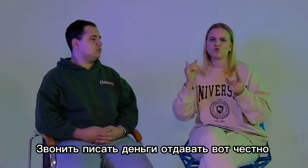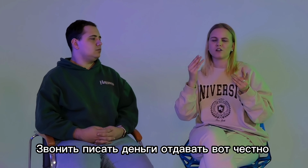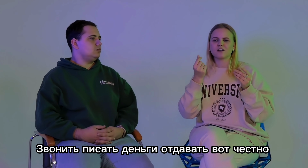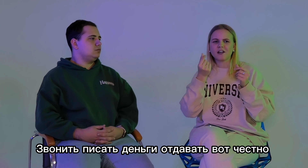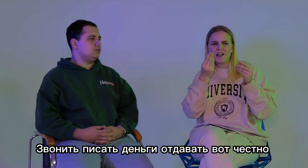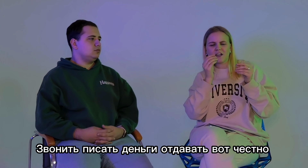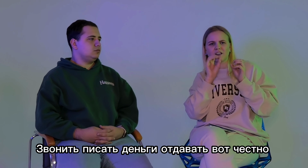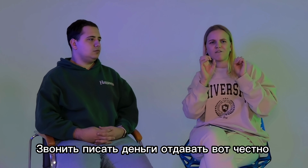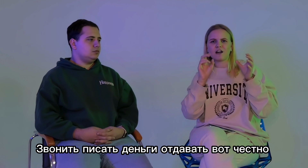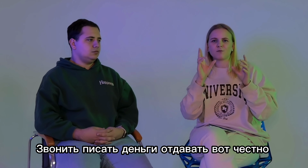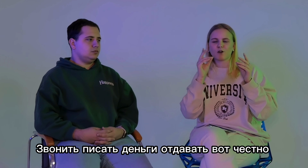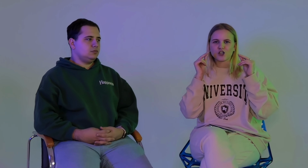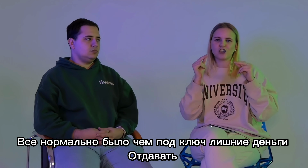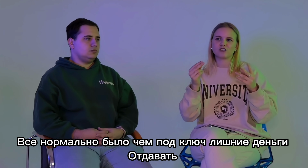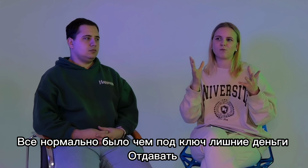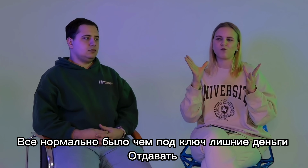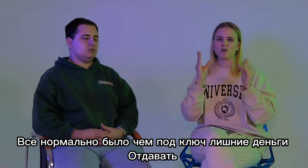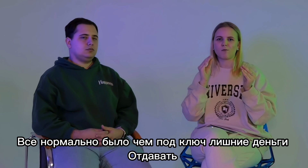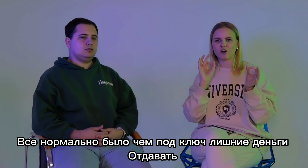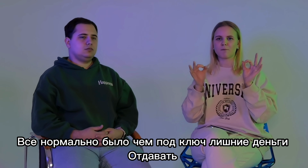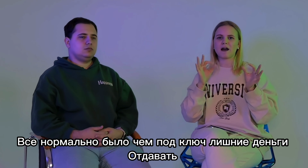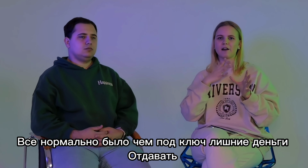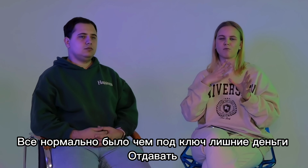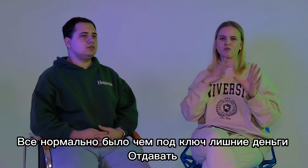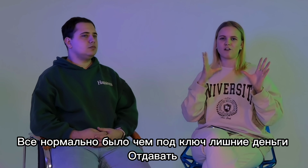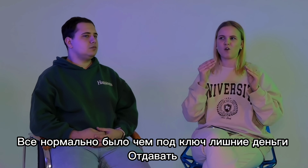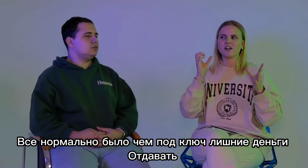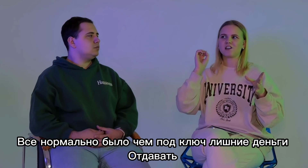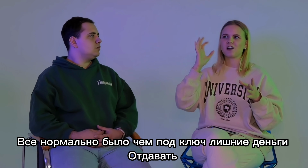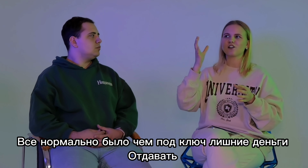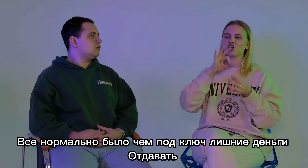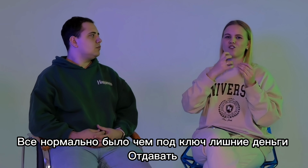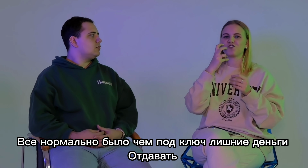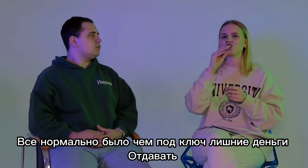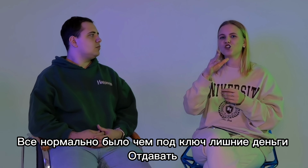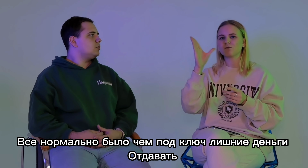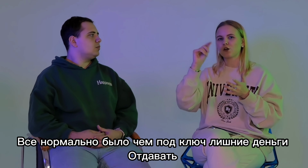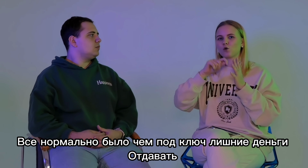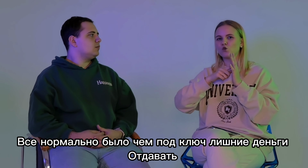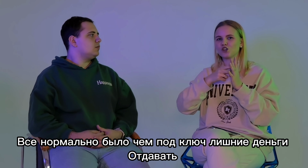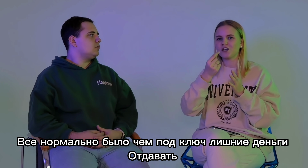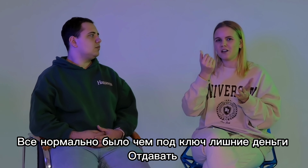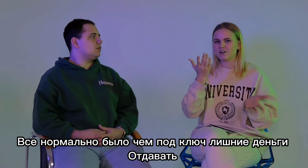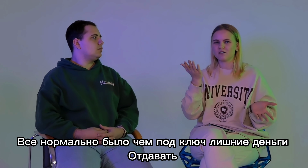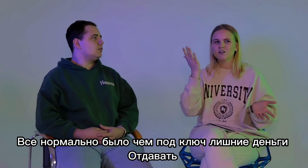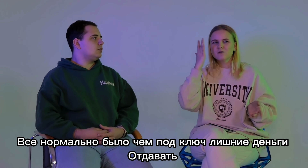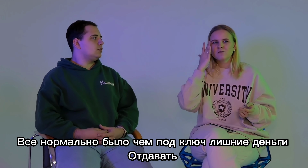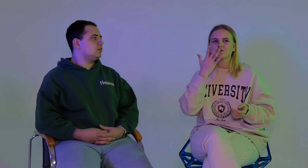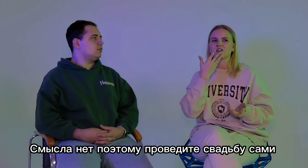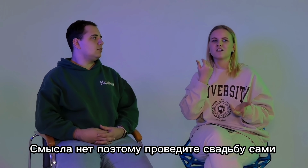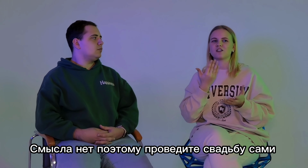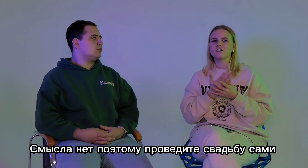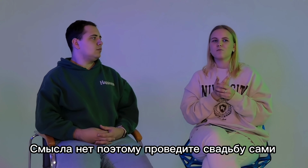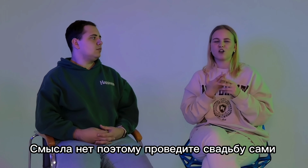кому-то, деньги отдавать по-честному, нормально было. Что они отдавали лишь 20 тысяч под ключ деньги. Нет. Вот